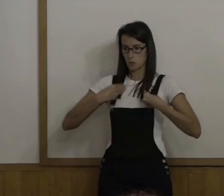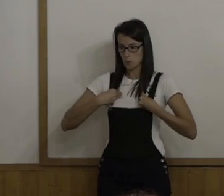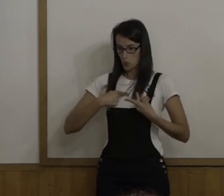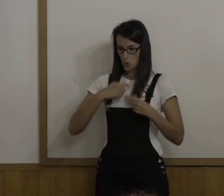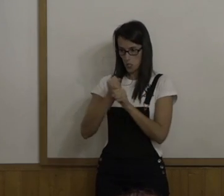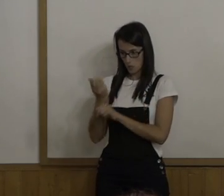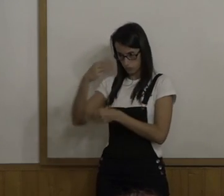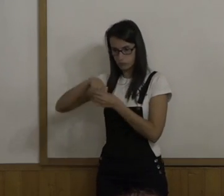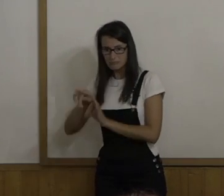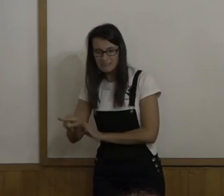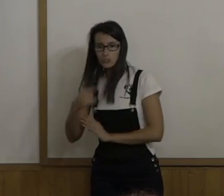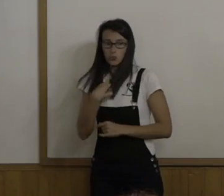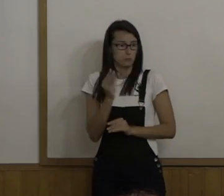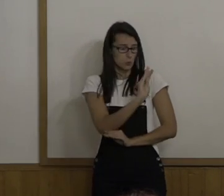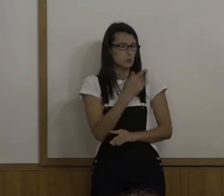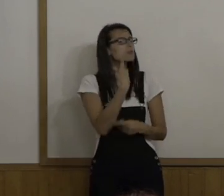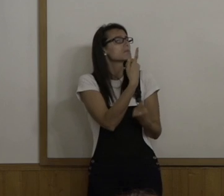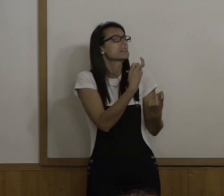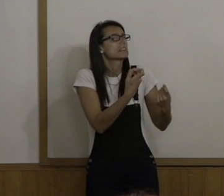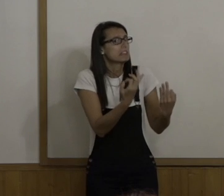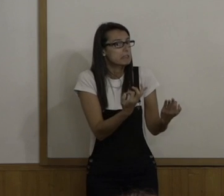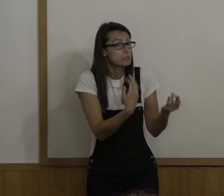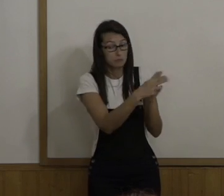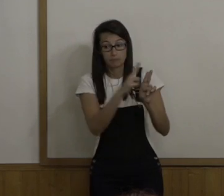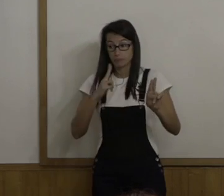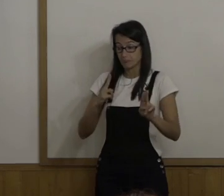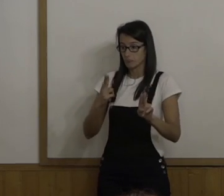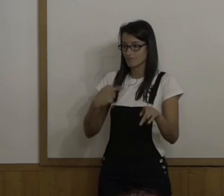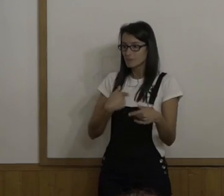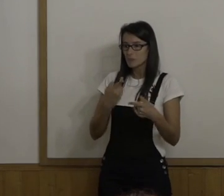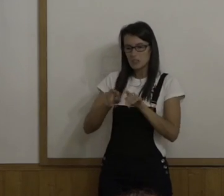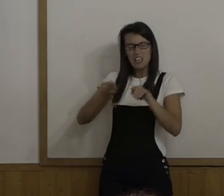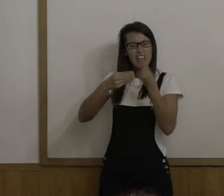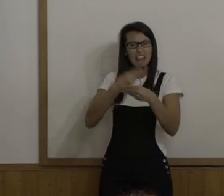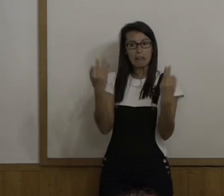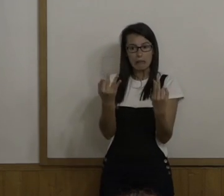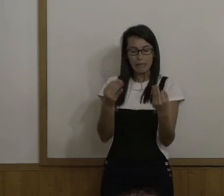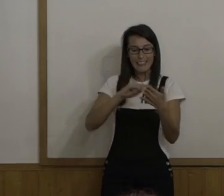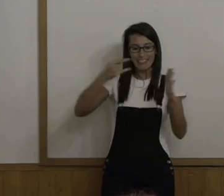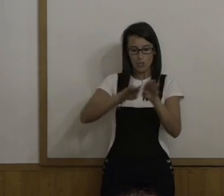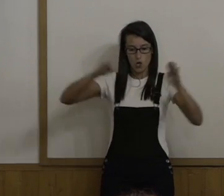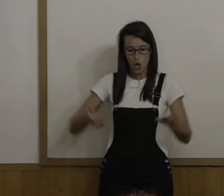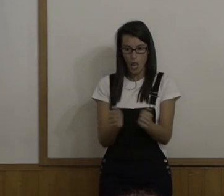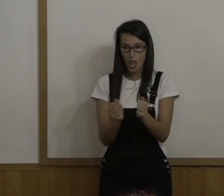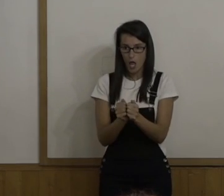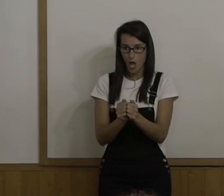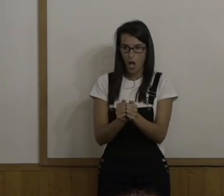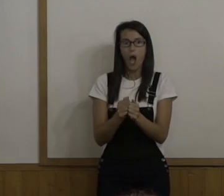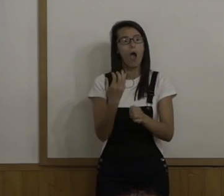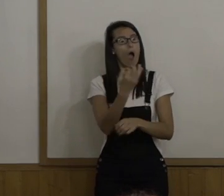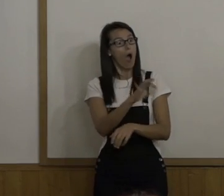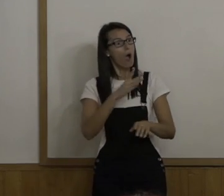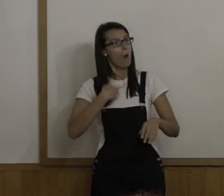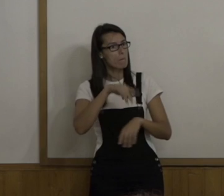perder, y entonces dije, ¿qué necesitáis? Y nos dijeron, pues vamos a hacer unas tecnolareiras, y bueno, a mí esto me suena, la